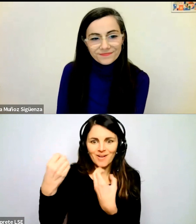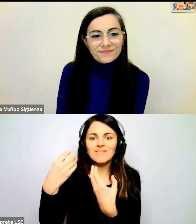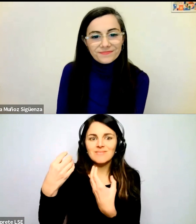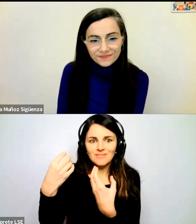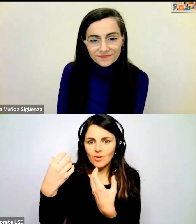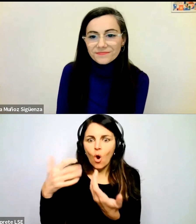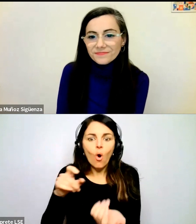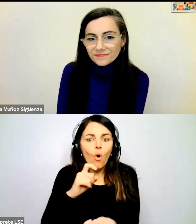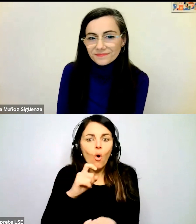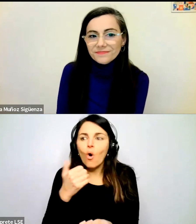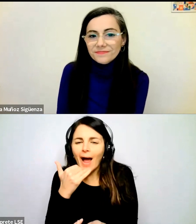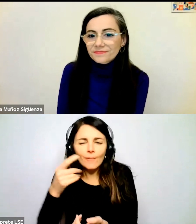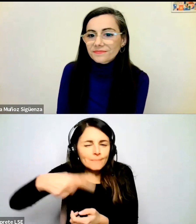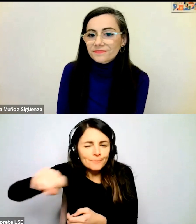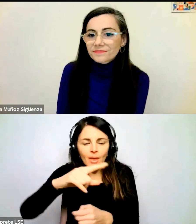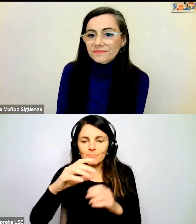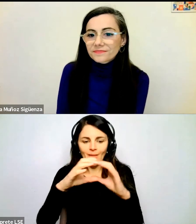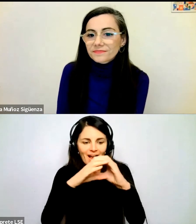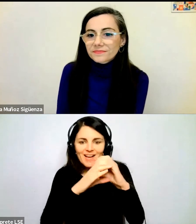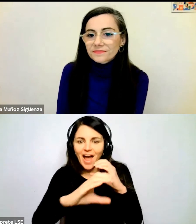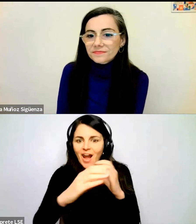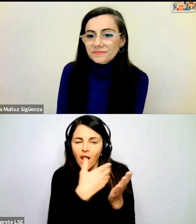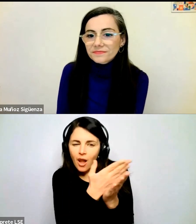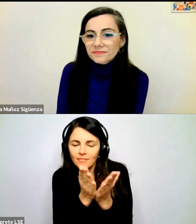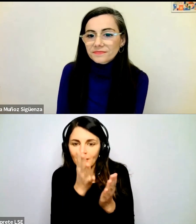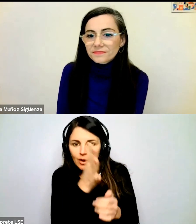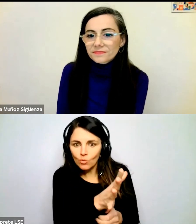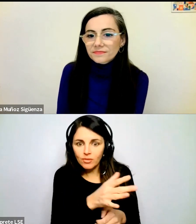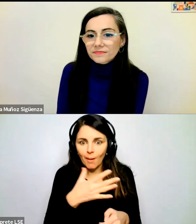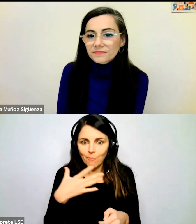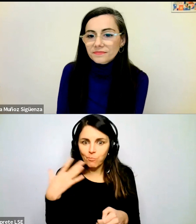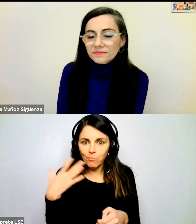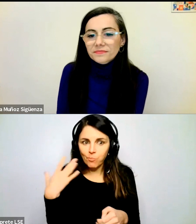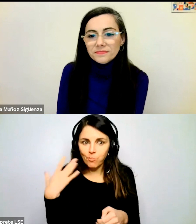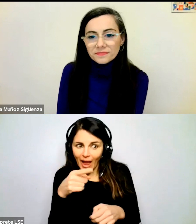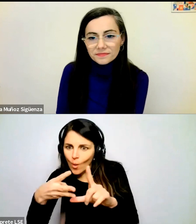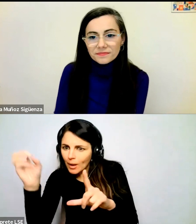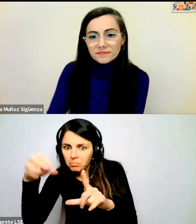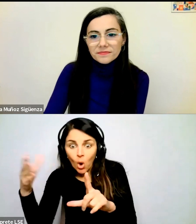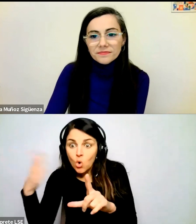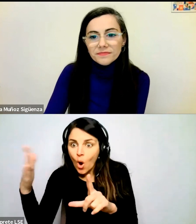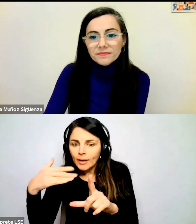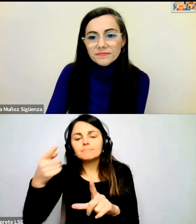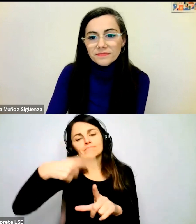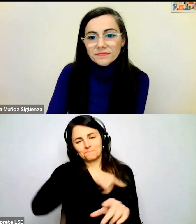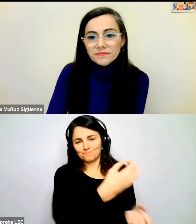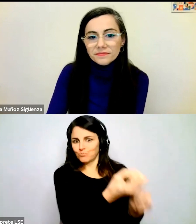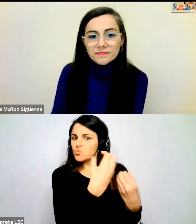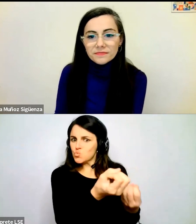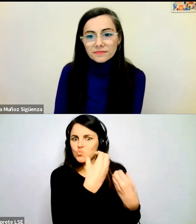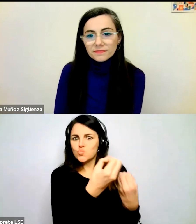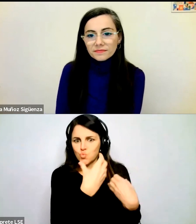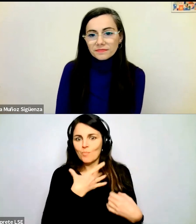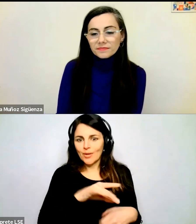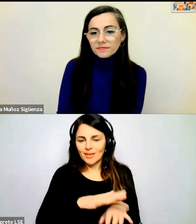canal de denuncias que conozcáis, que a lo mejor nosotros no conocemos o no hemos caído en la cuenta, que nos interesa mucho